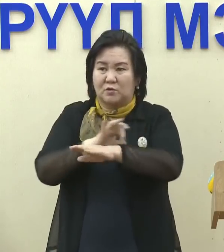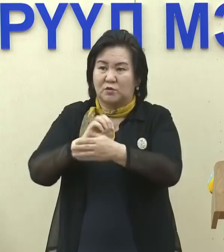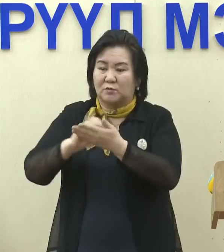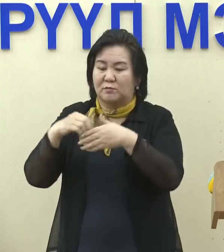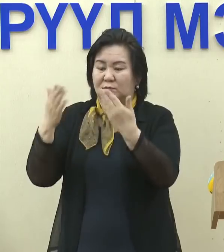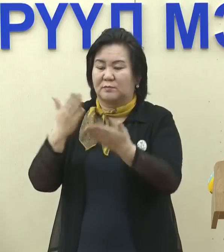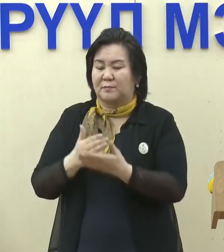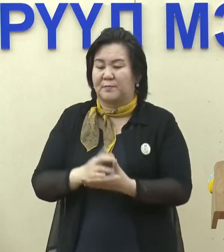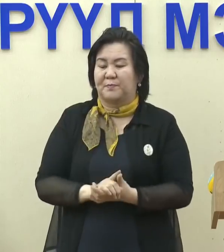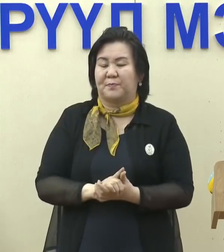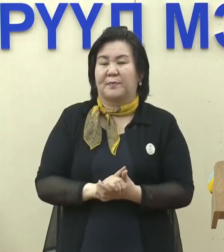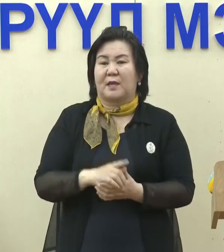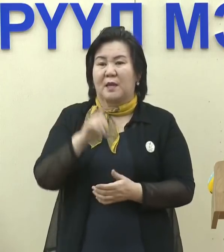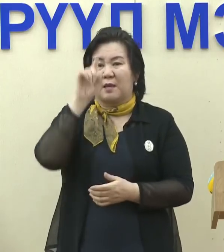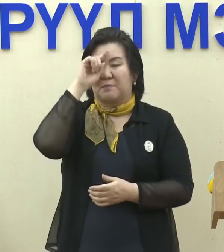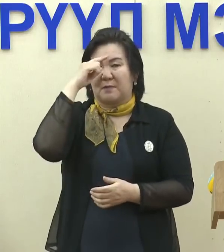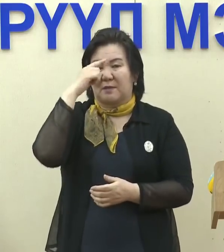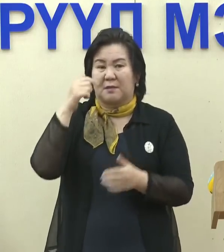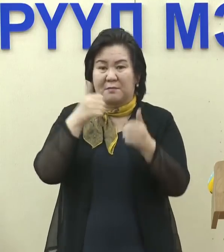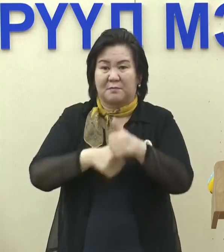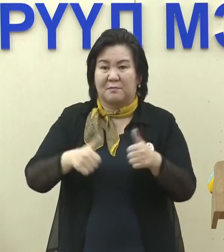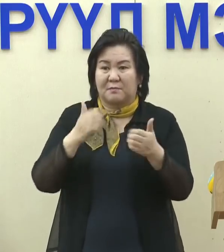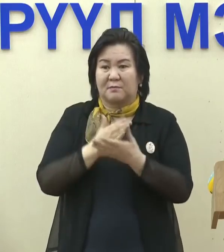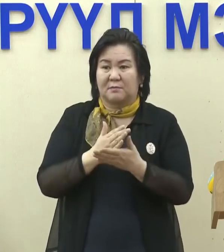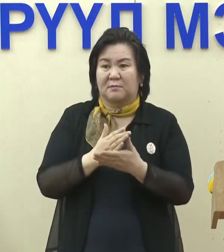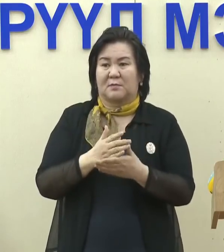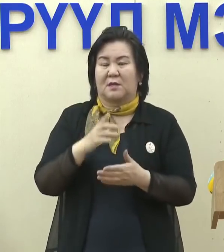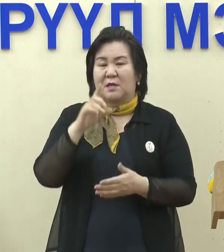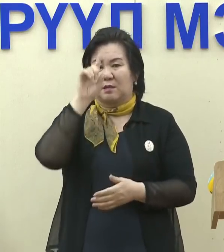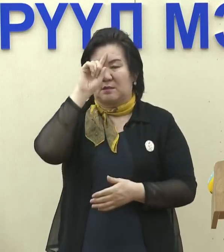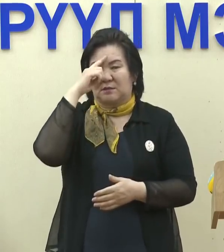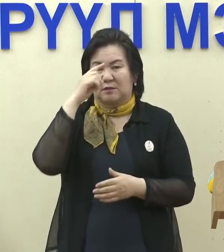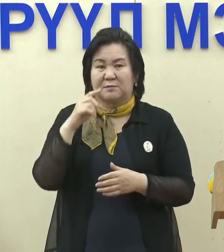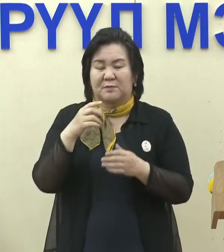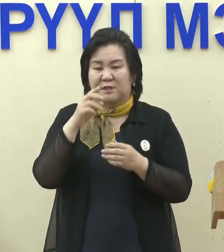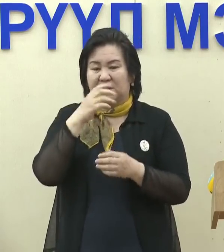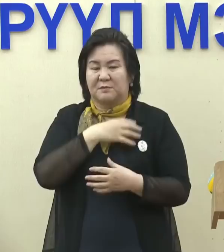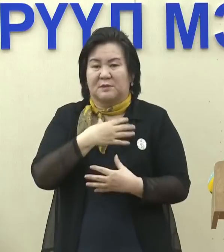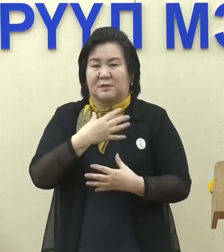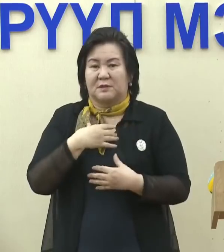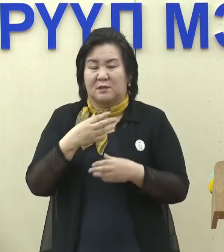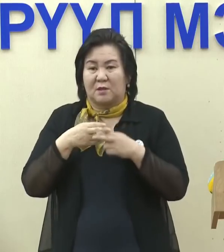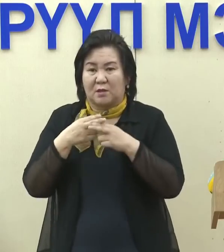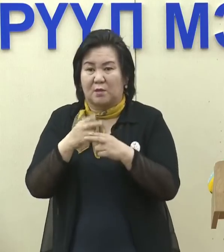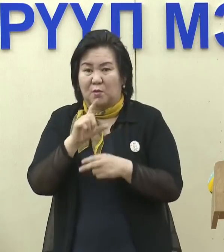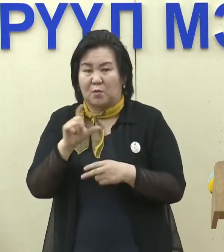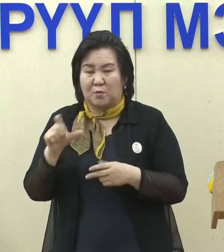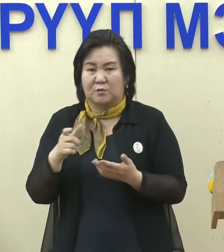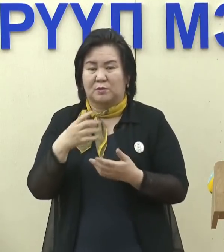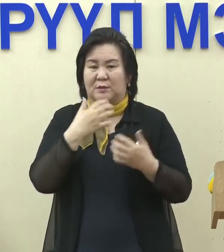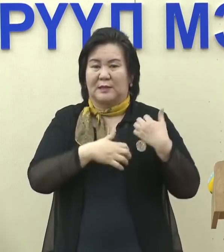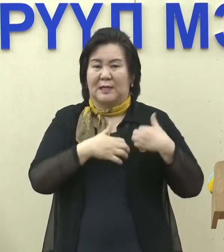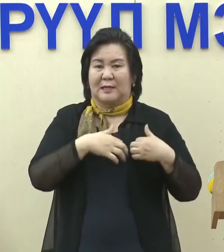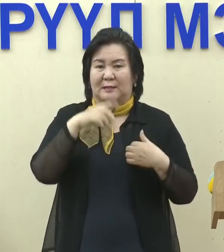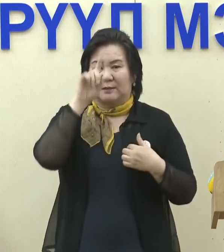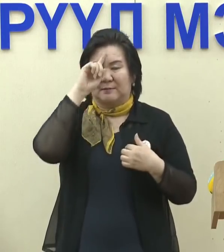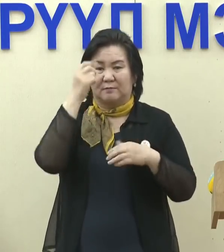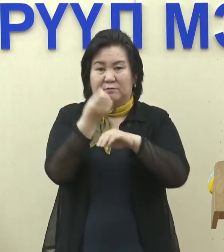эмнэлгийн тусламж үйлчилгээний бэлэн байдлаа байнга хяналтаа тавьж, эрчим тэмчилгээний тасаг дэмжлэгдэж байгаа хүмүүс түргэн тусламжийн